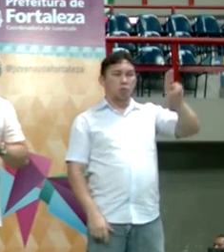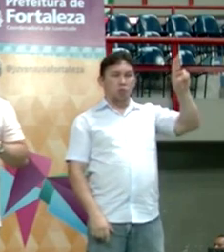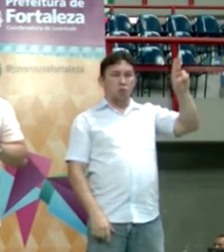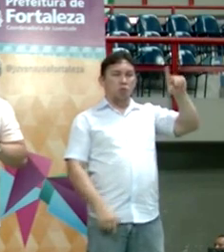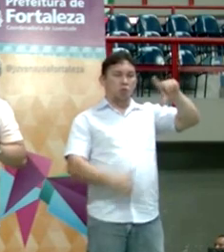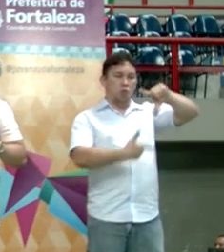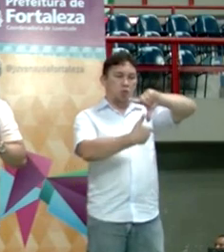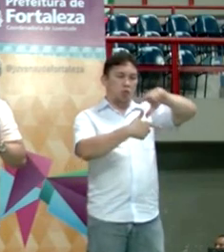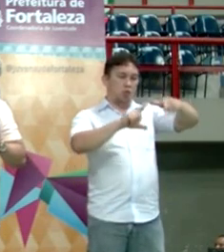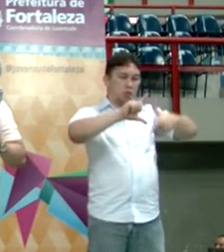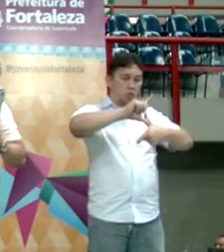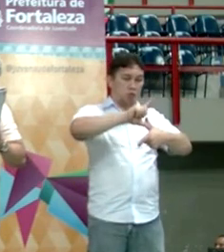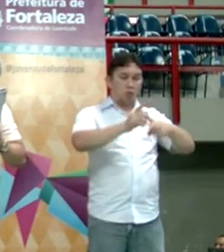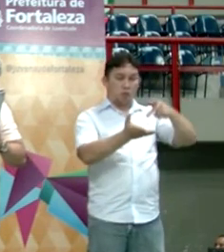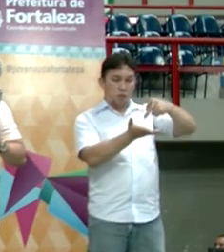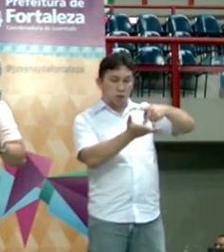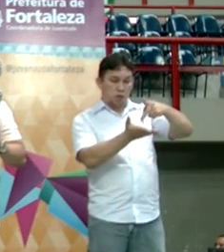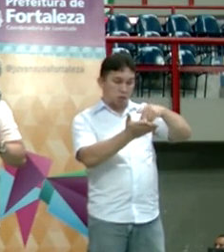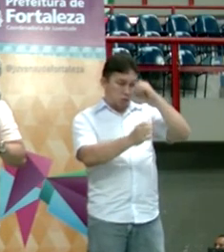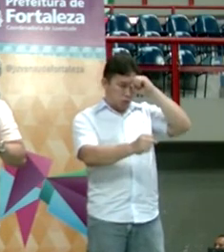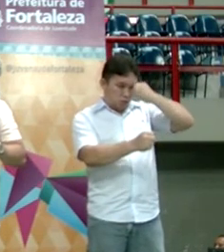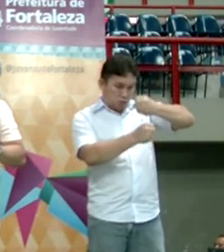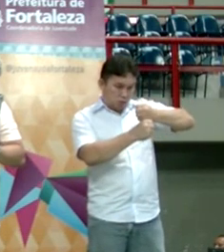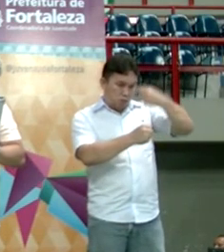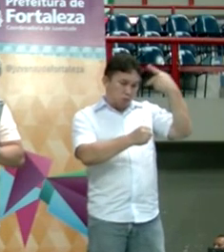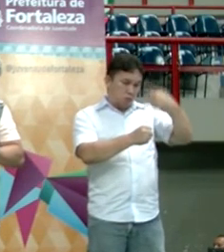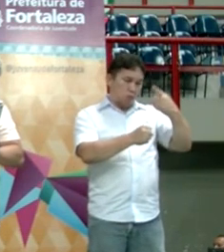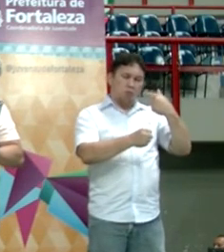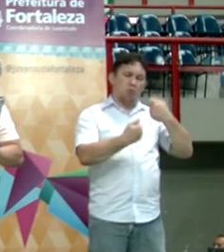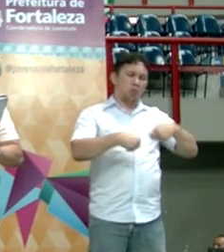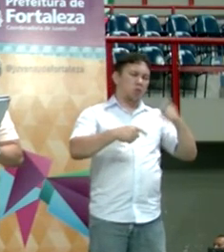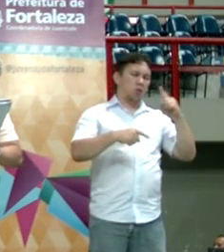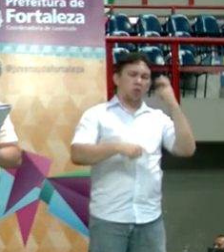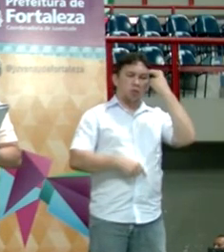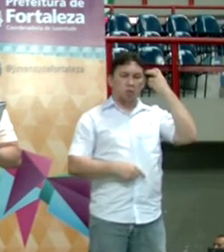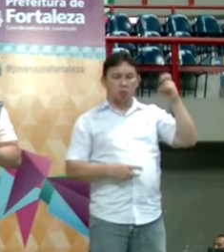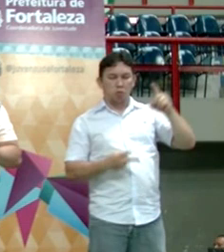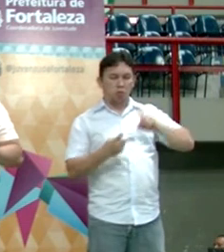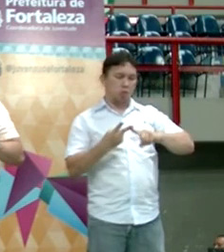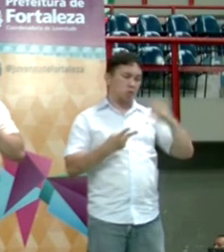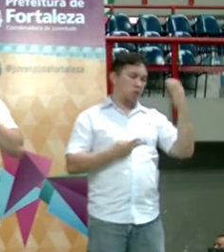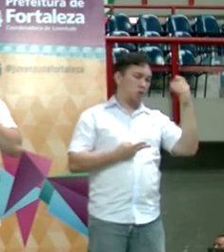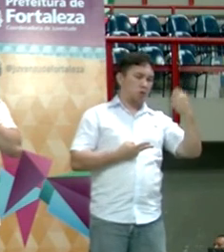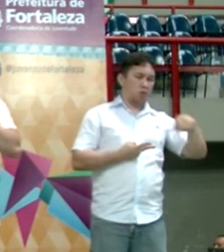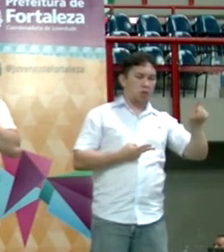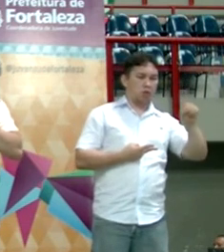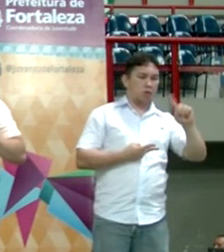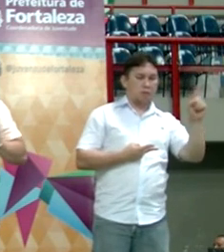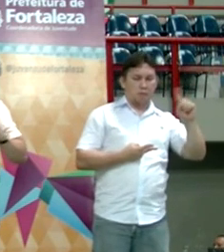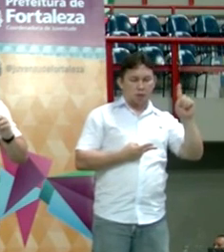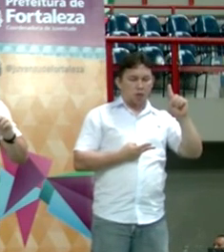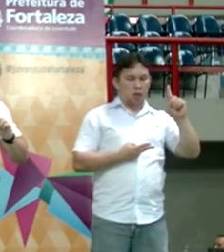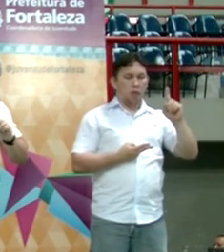Primeiro texto. Os verdadeiros chefes não têm nenhuma necessidade de cultura e ciência.